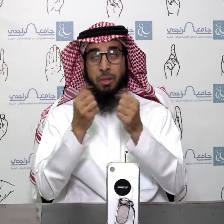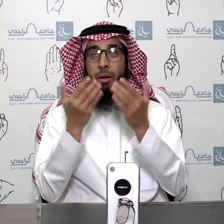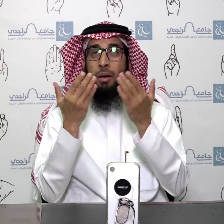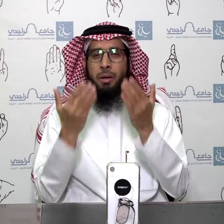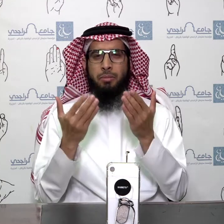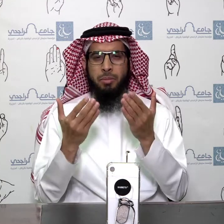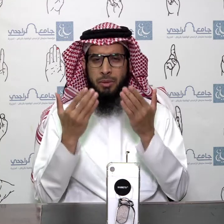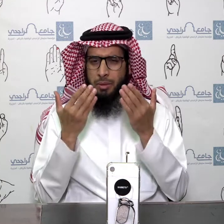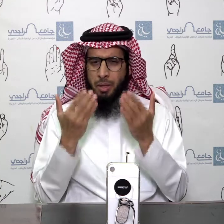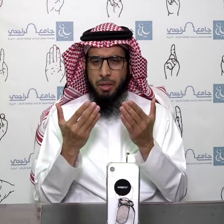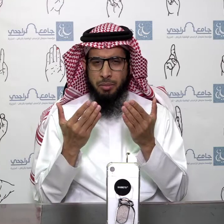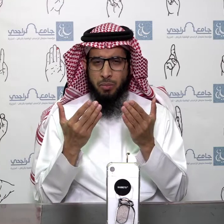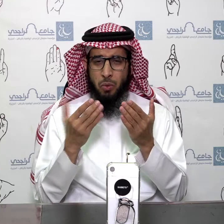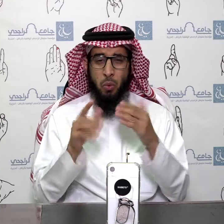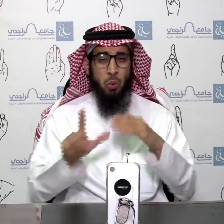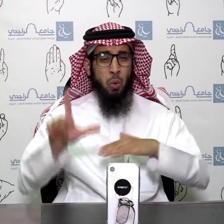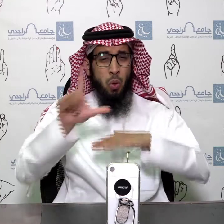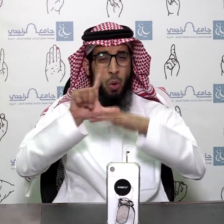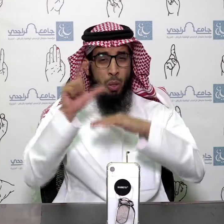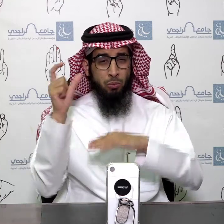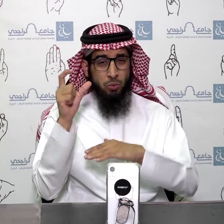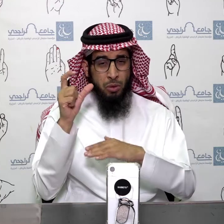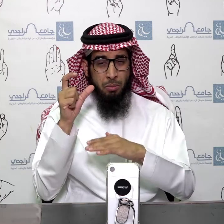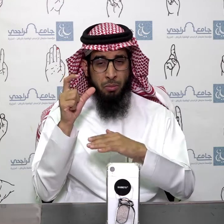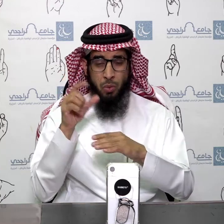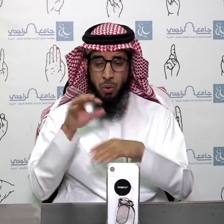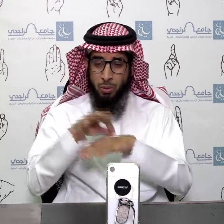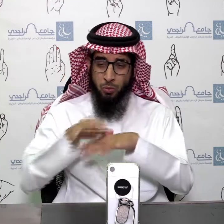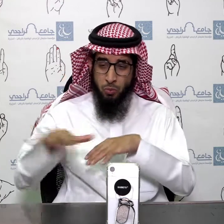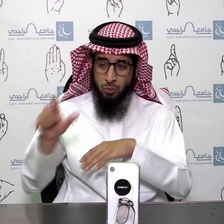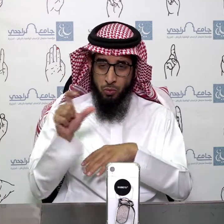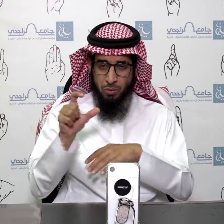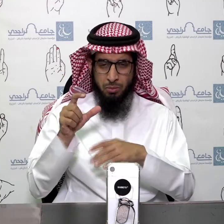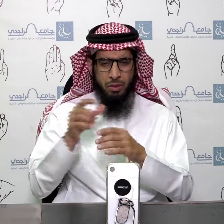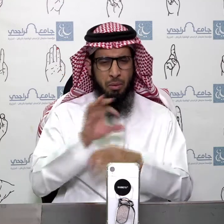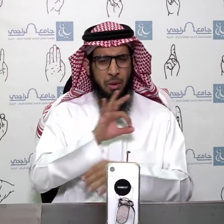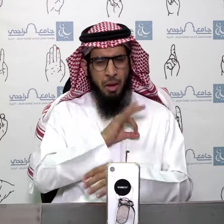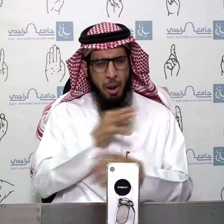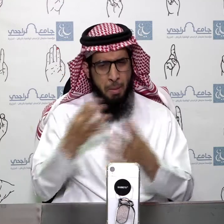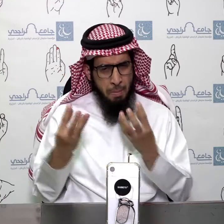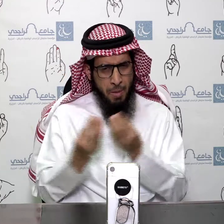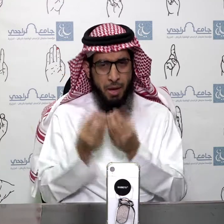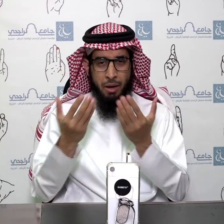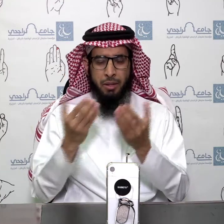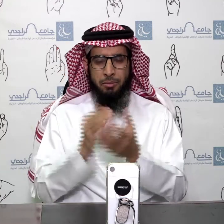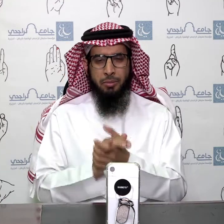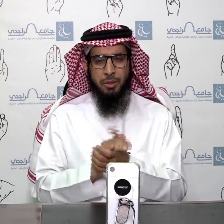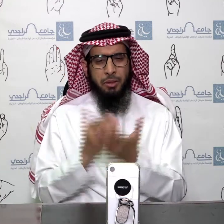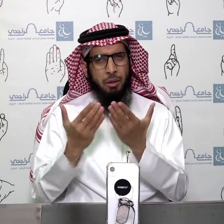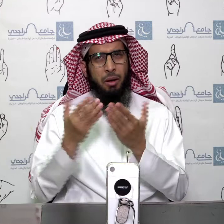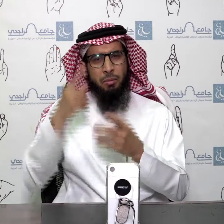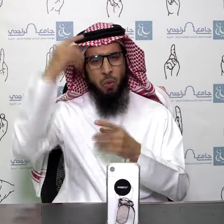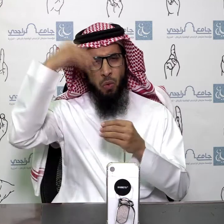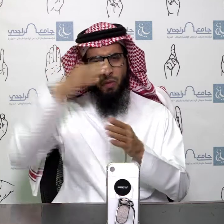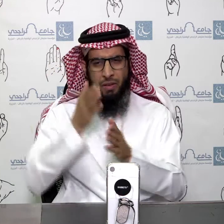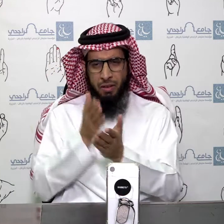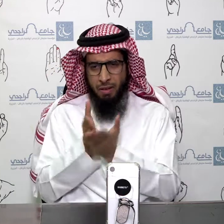اللهم واجعل الجميع رحمة على رعاياهم. اللهم يسرنا لليسرى، اللهم جنبنا العسرى، واجمع لنا اللهم